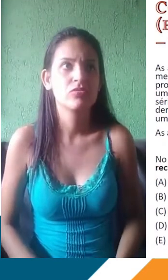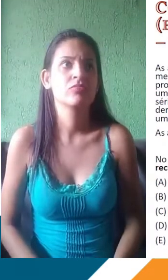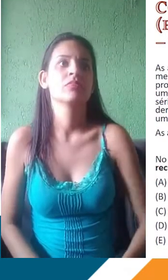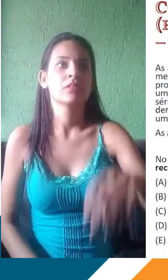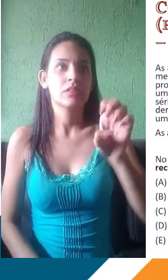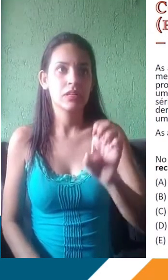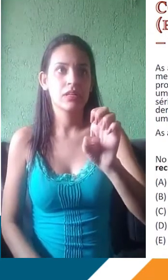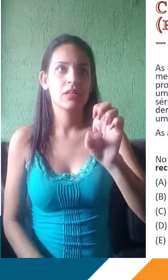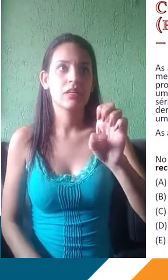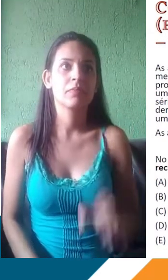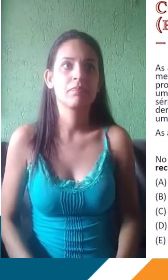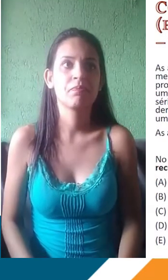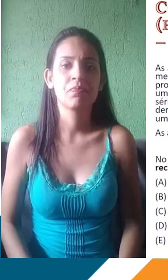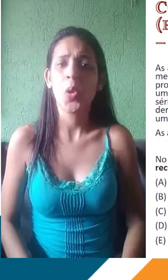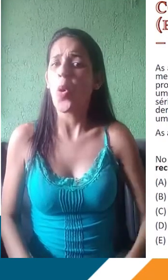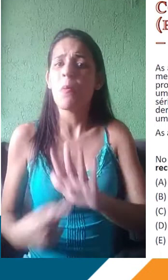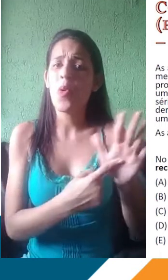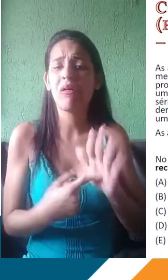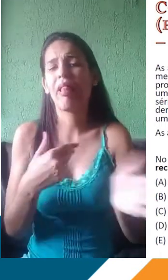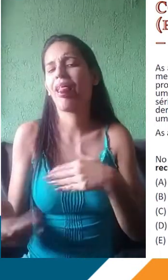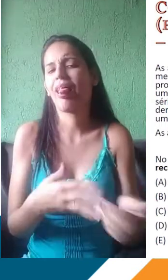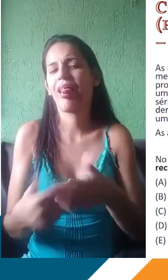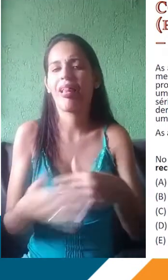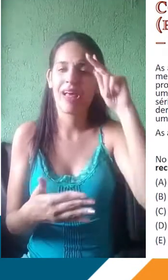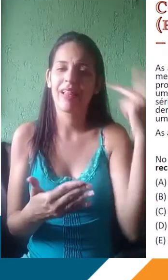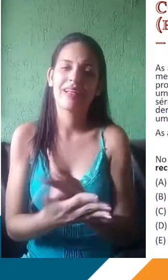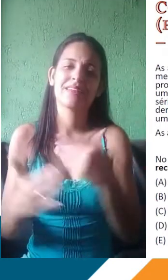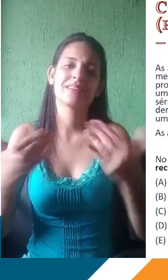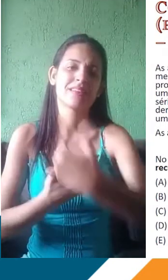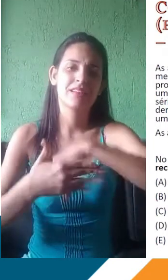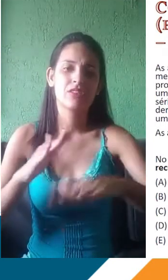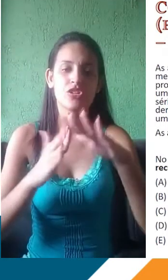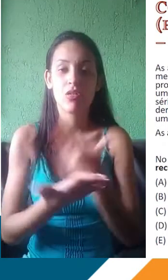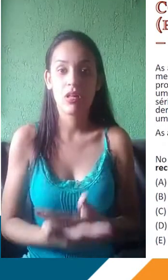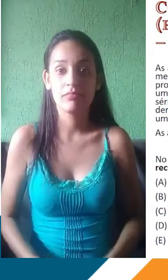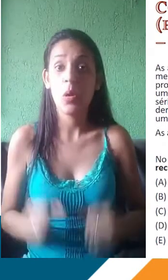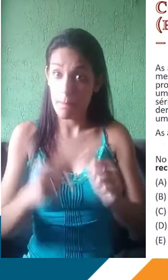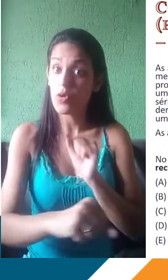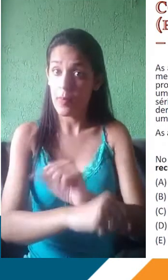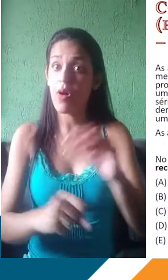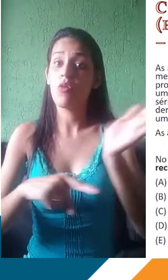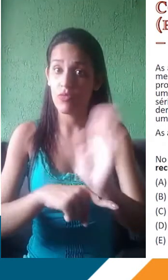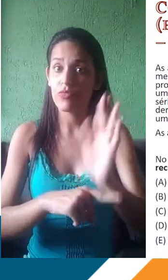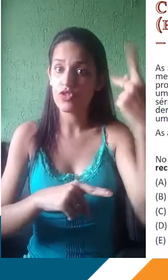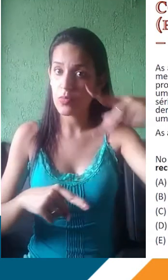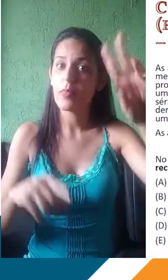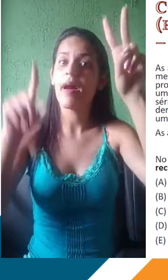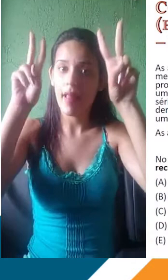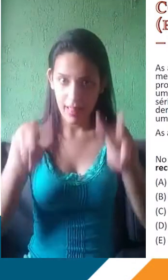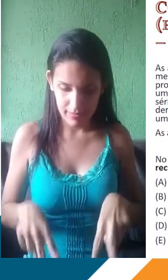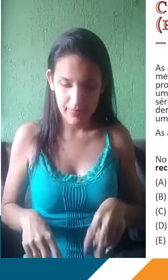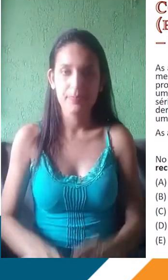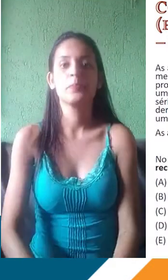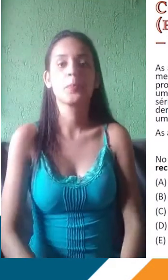escola. Pode pausar o vídeo para resolver a questão. Agora vamos analisá-lo. Então, o texto que temos aqui mostra